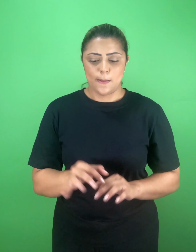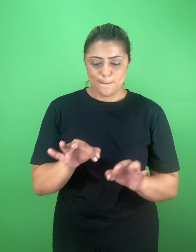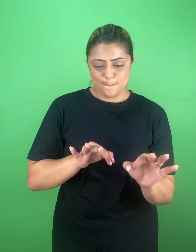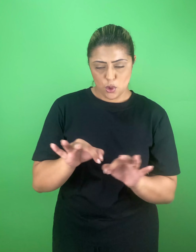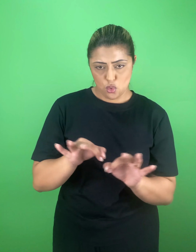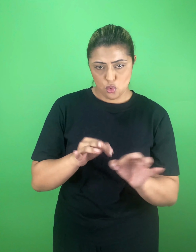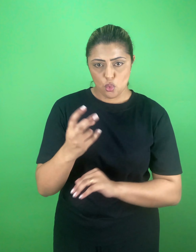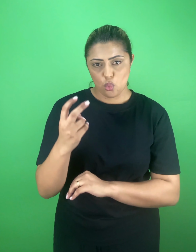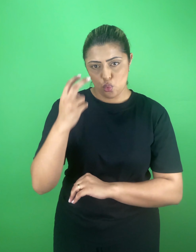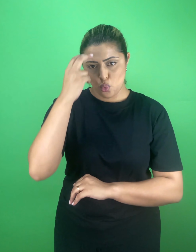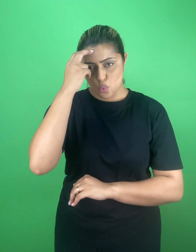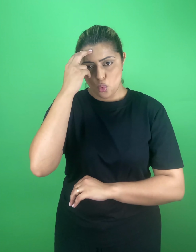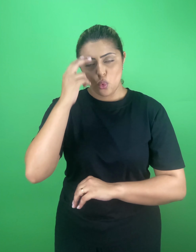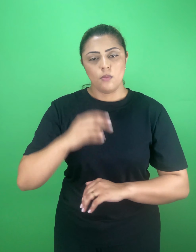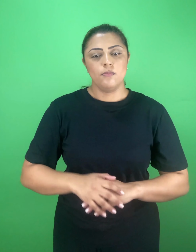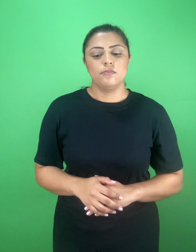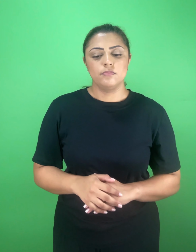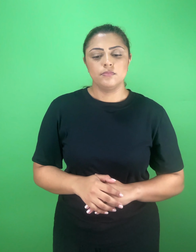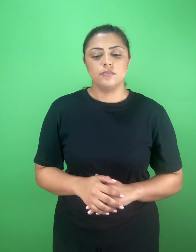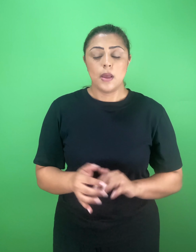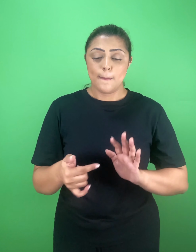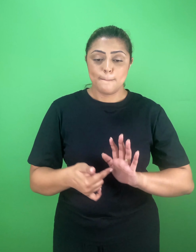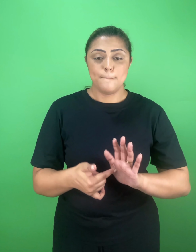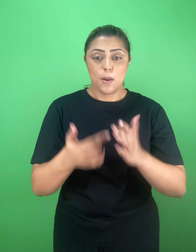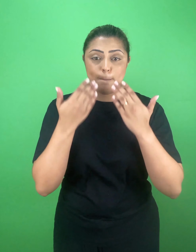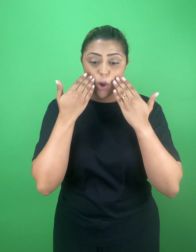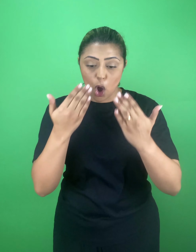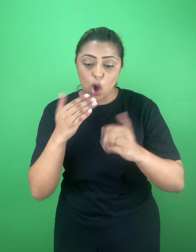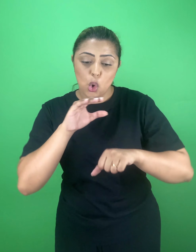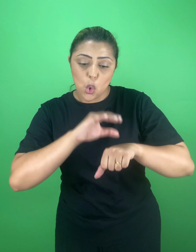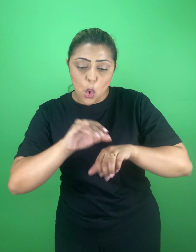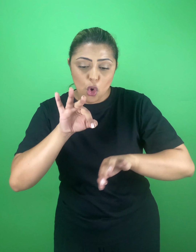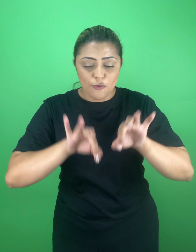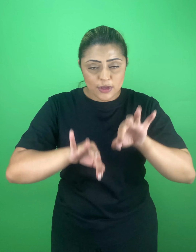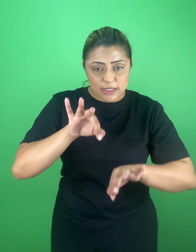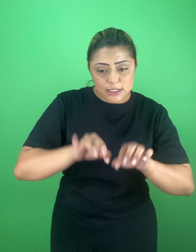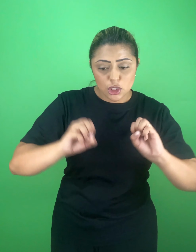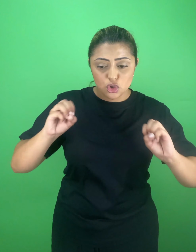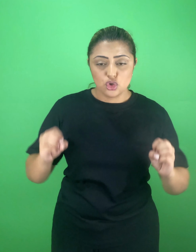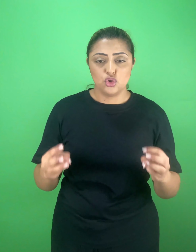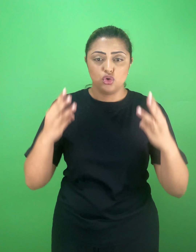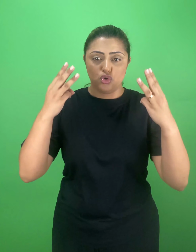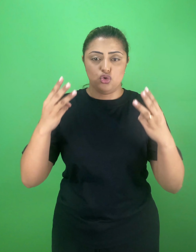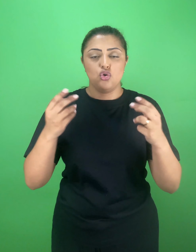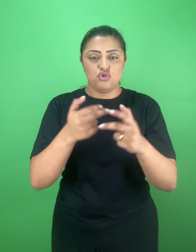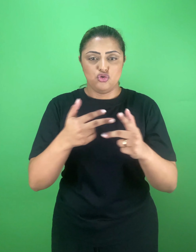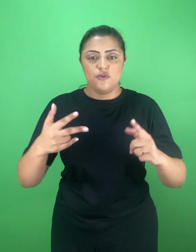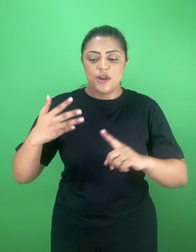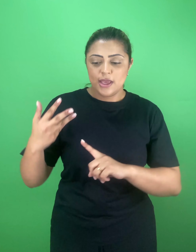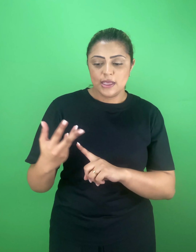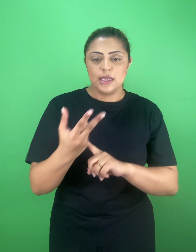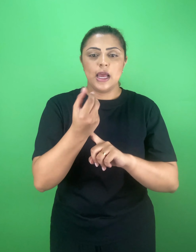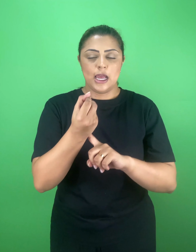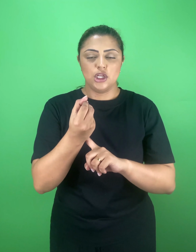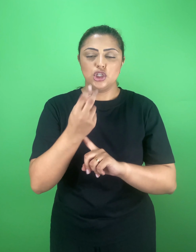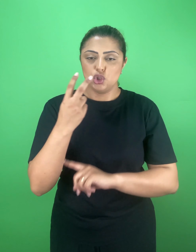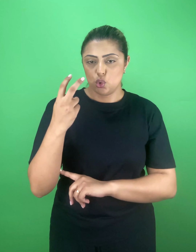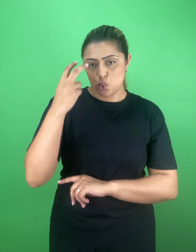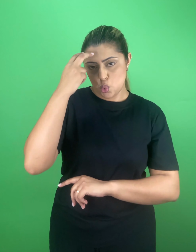que contemple programa, mostra, curso, oficina, show ou iniciativa de roteiro cultural com artistas